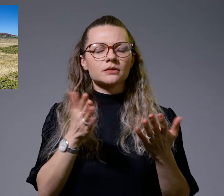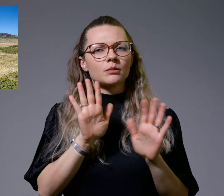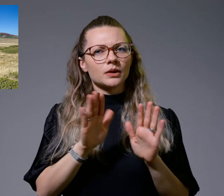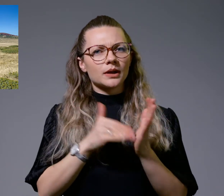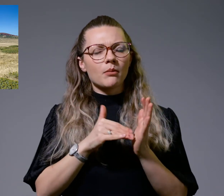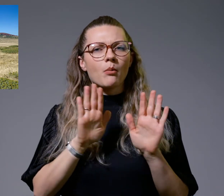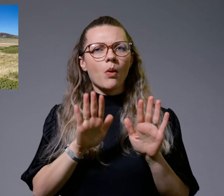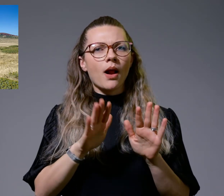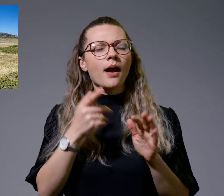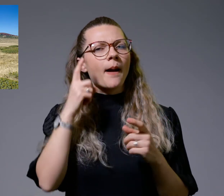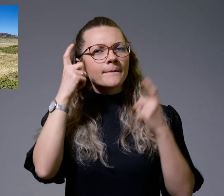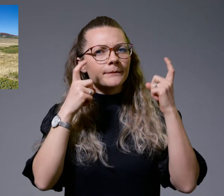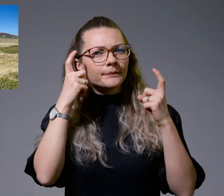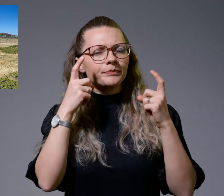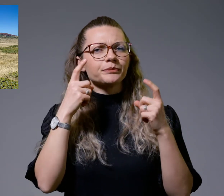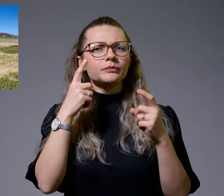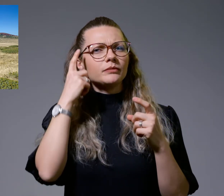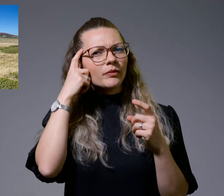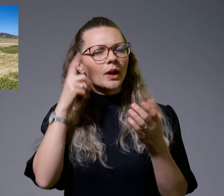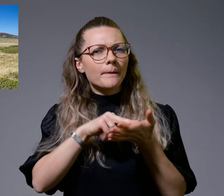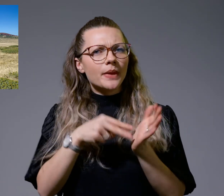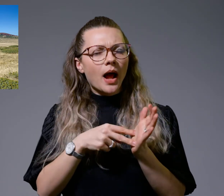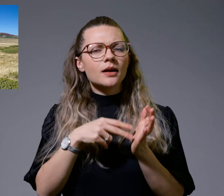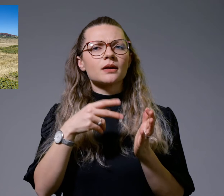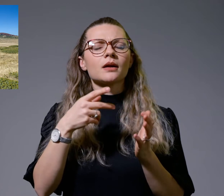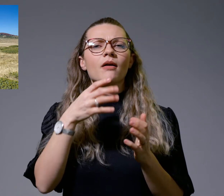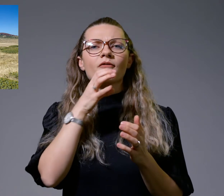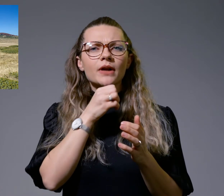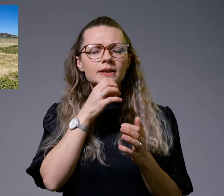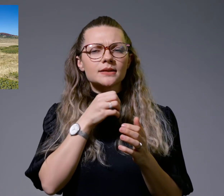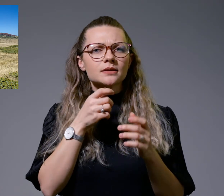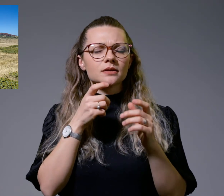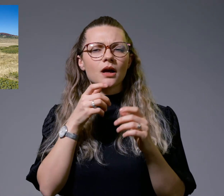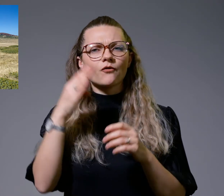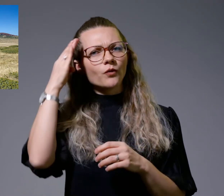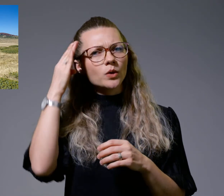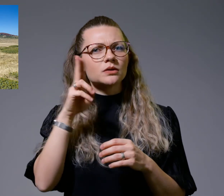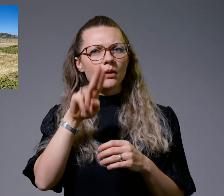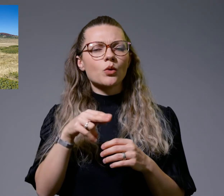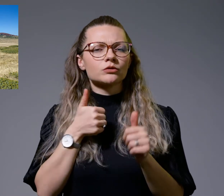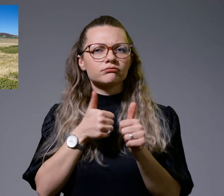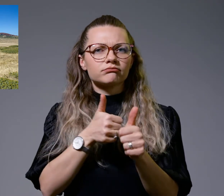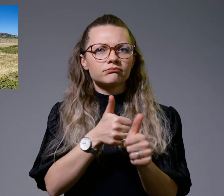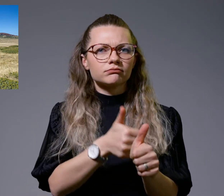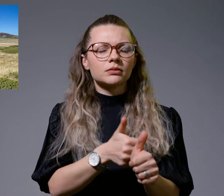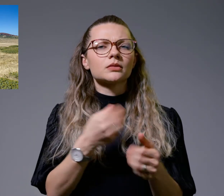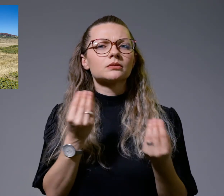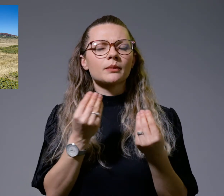логистиката и артилеријата на француската војска да може да ги прати, на што Мишик